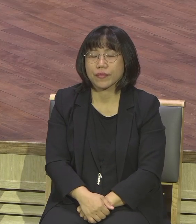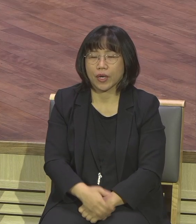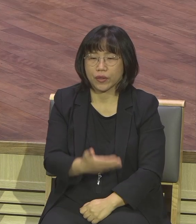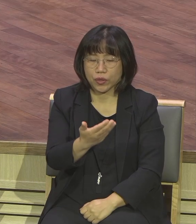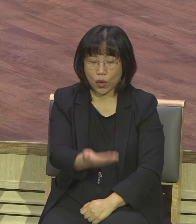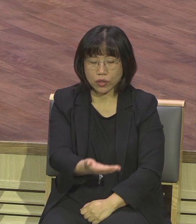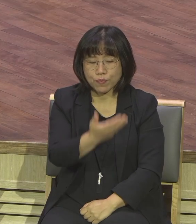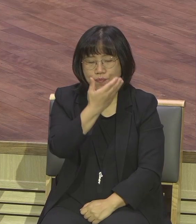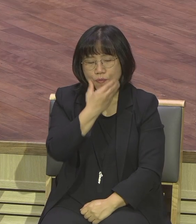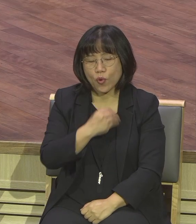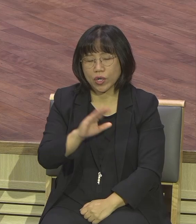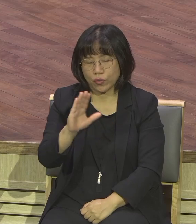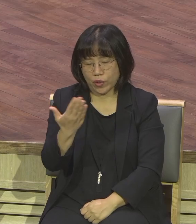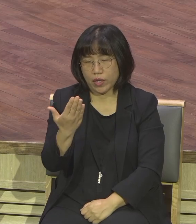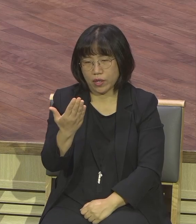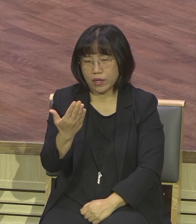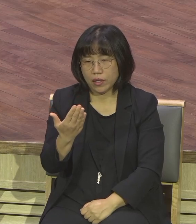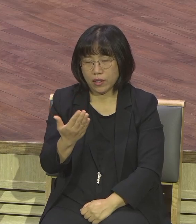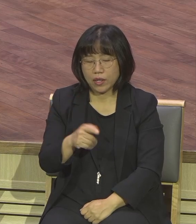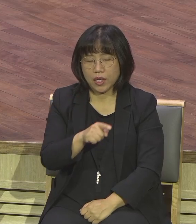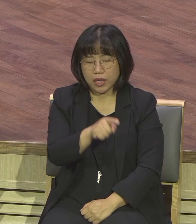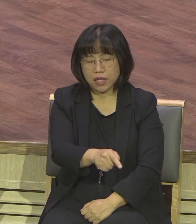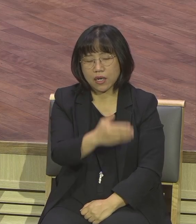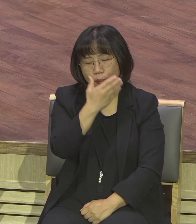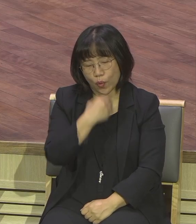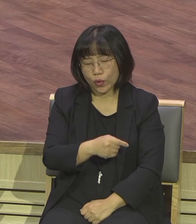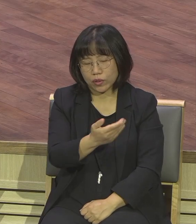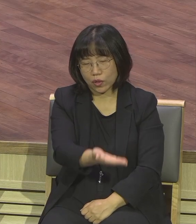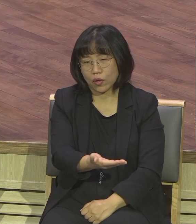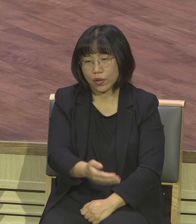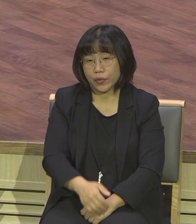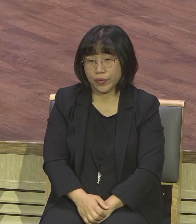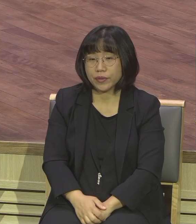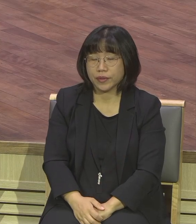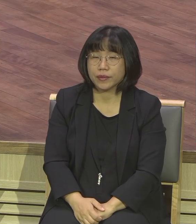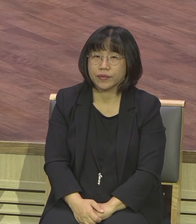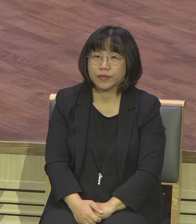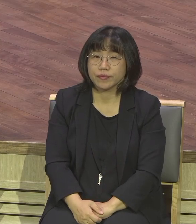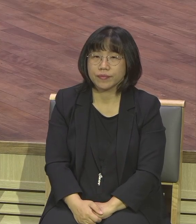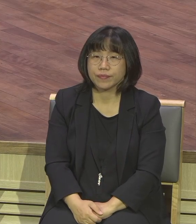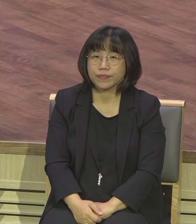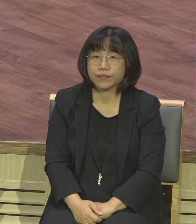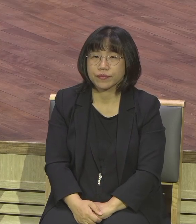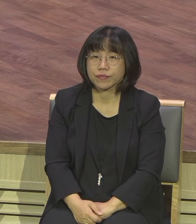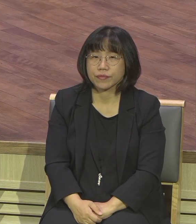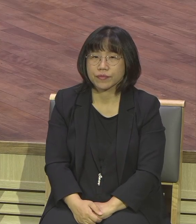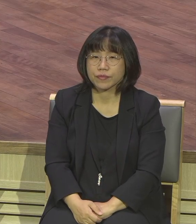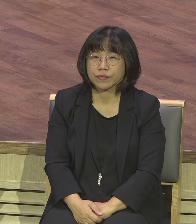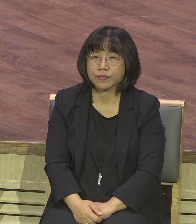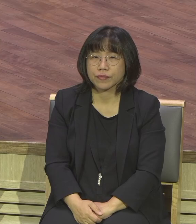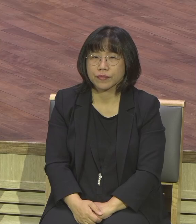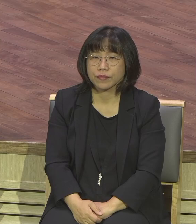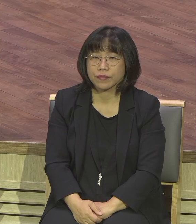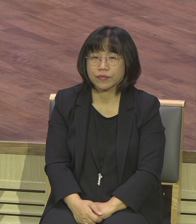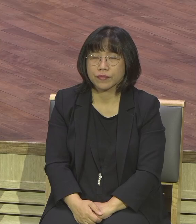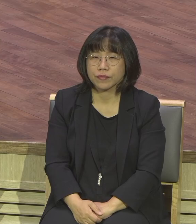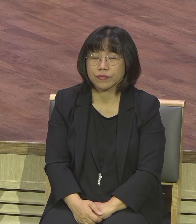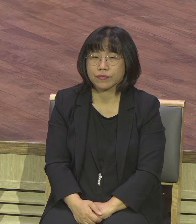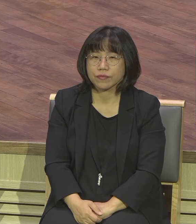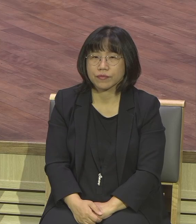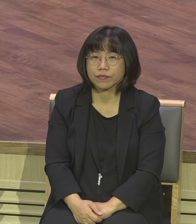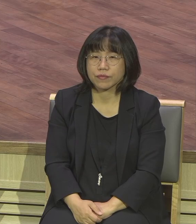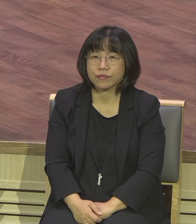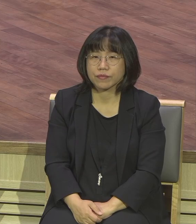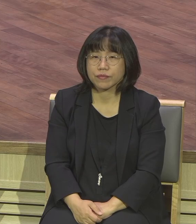너는 복이 될지라. 너가 복이다. 너 복의 근원적 주문. 너가 복의 근원이다. 너가 복이다.